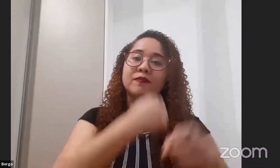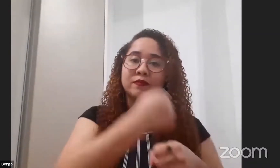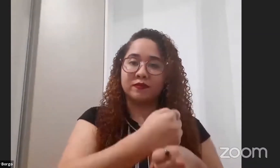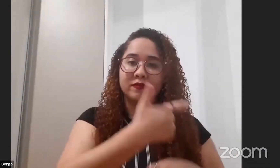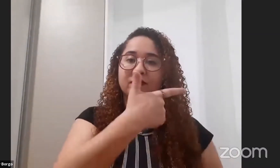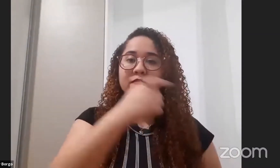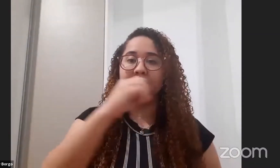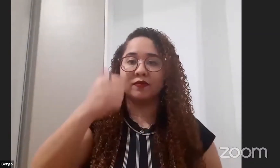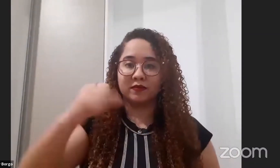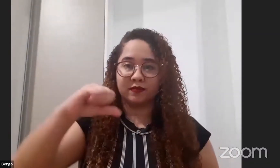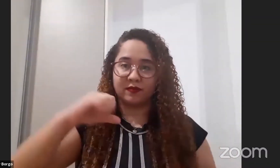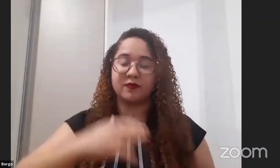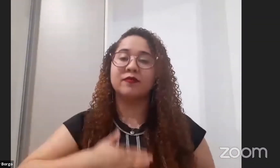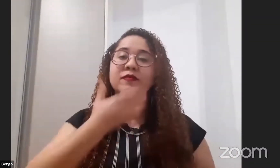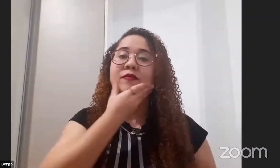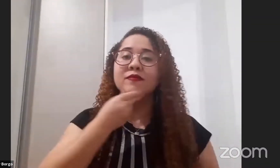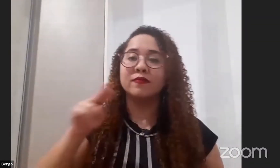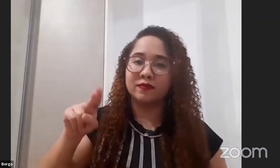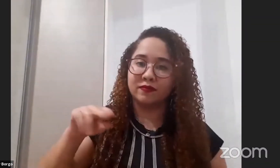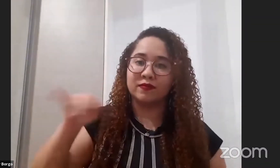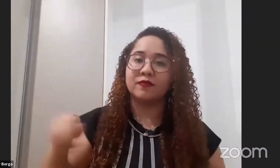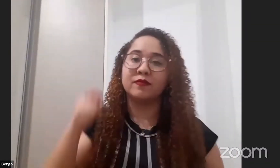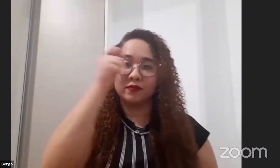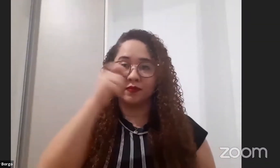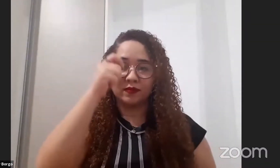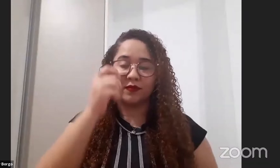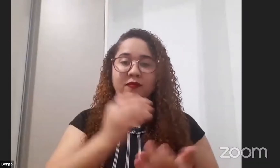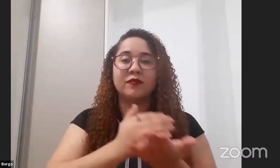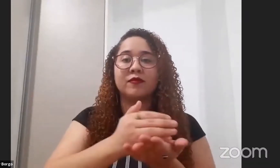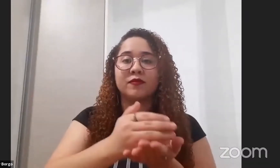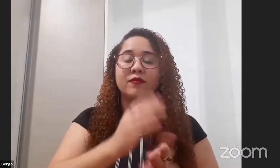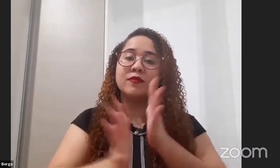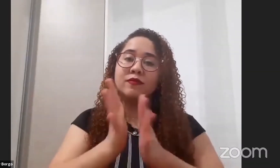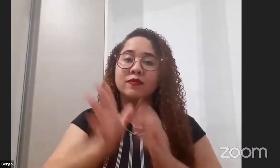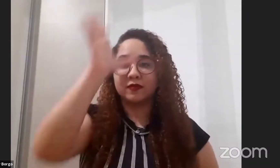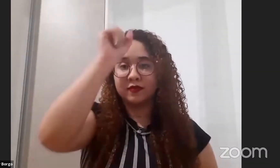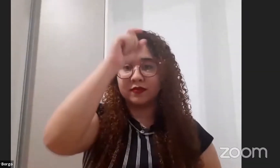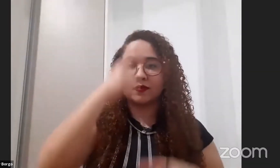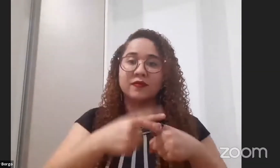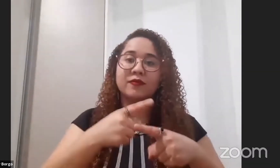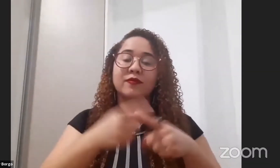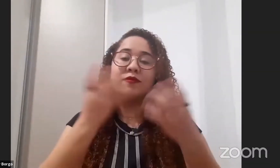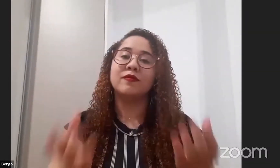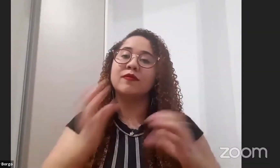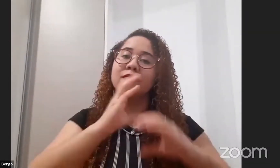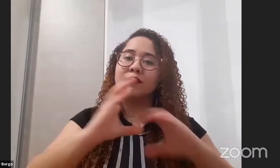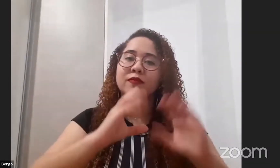Passou um tempo e no ano de 2019, meu irmão José começou a aprender Libras porque